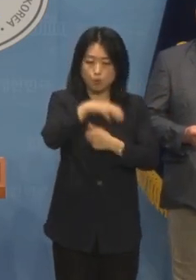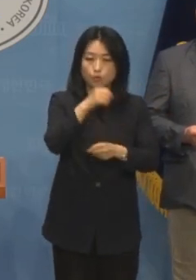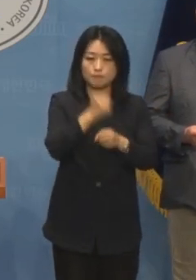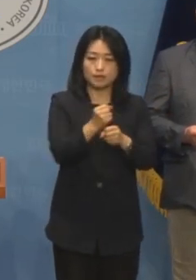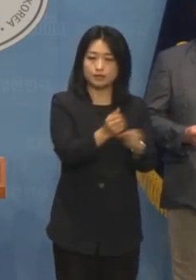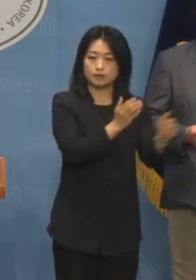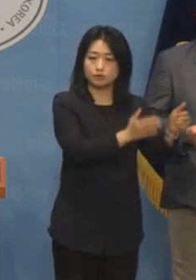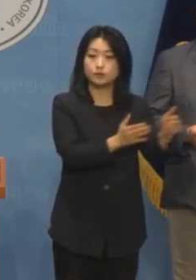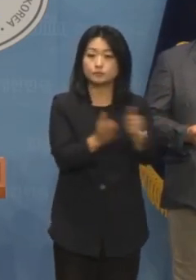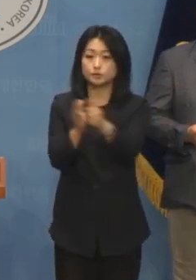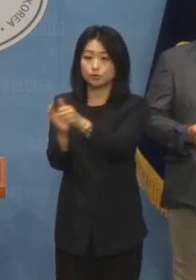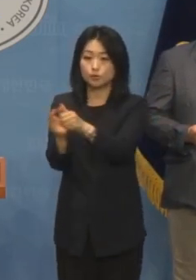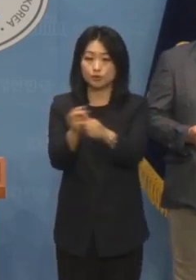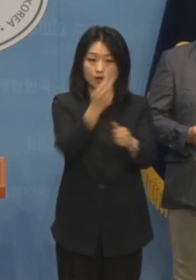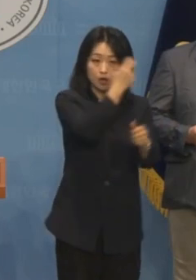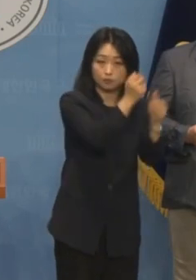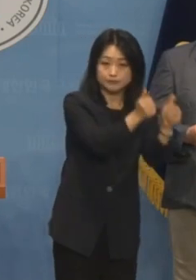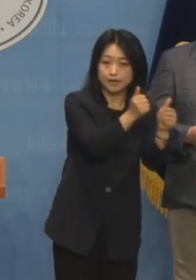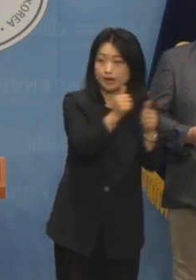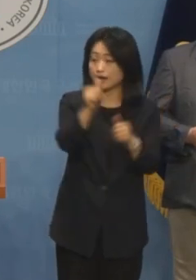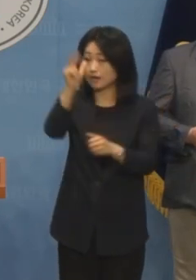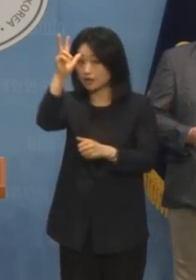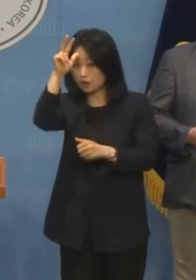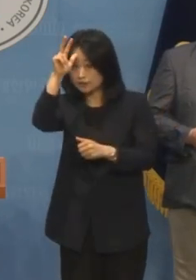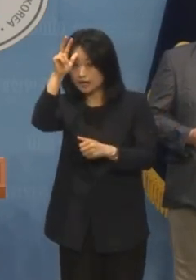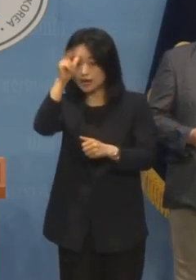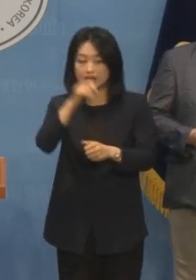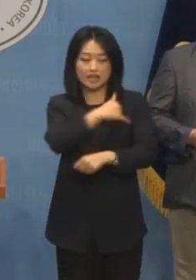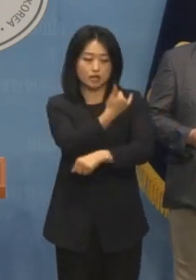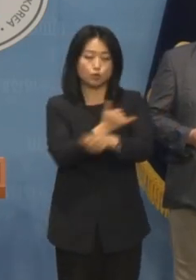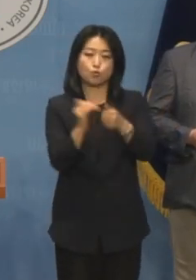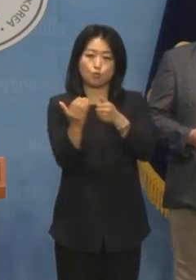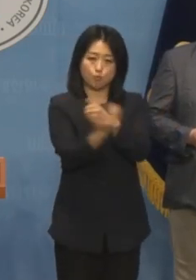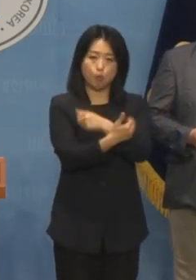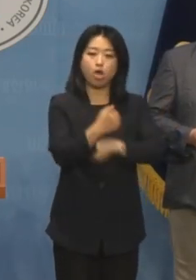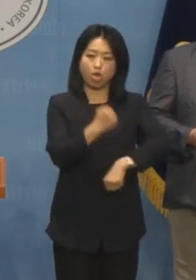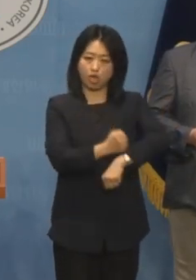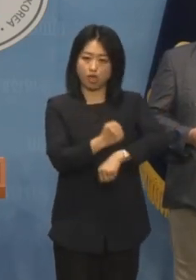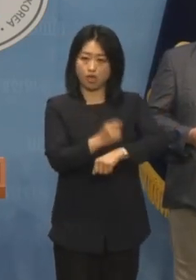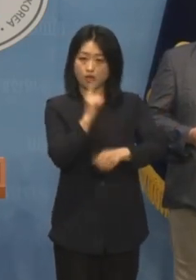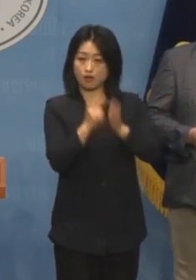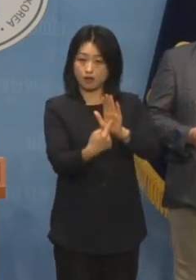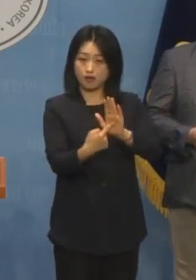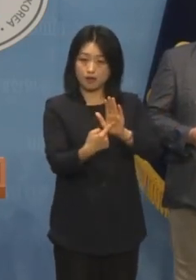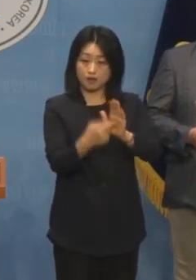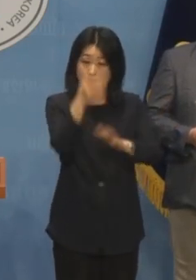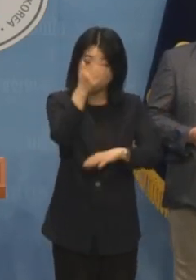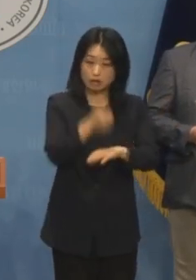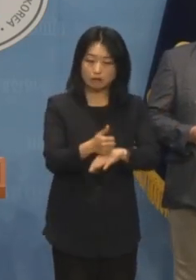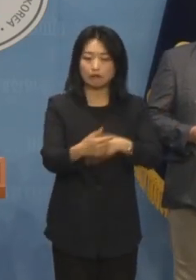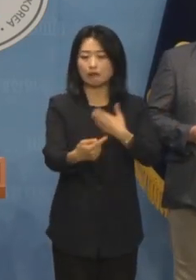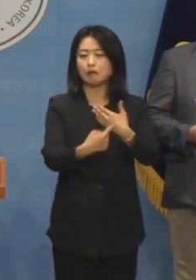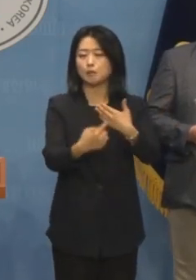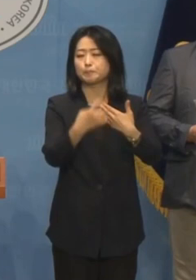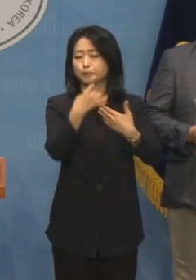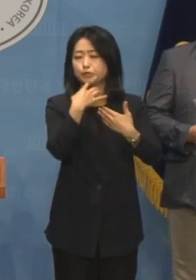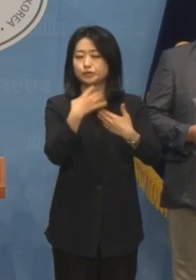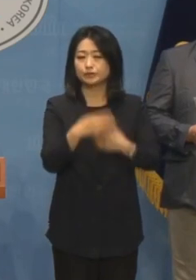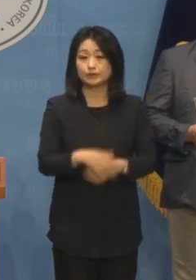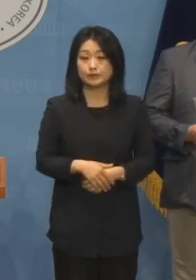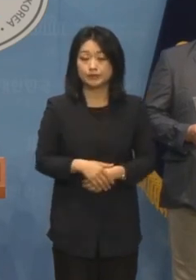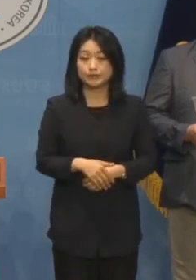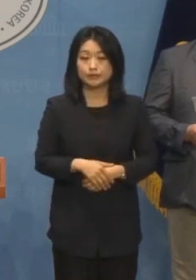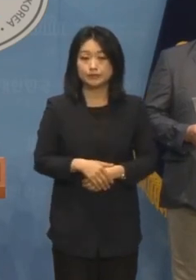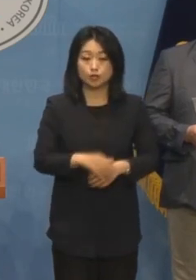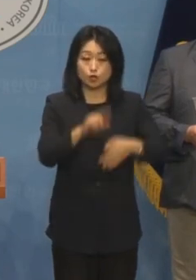합니다. 그간 검찰과 경찰은 나름대로 인권보호 조치들을 밝혀왔습니다. 그러나 대부분 유명무실한 실정입니다.